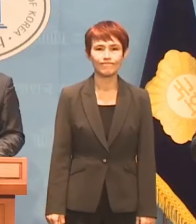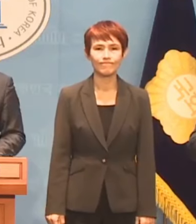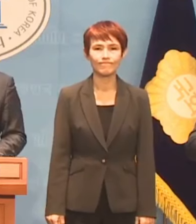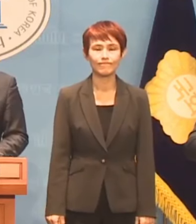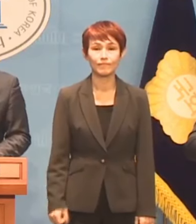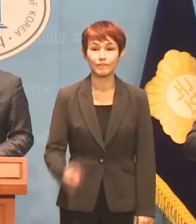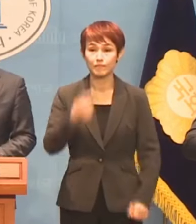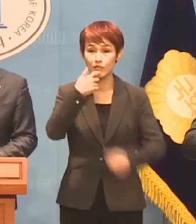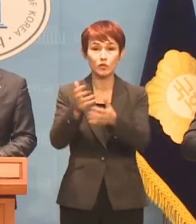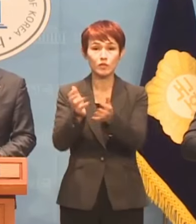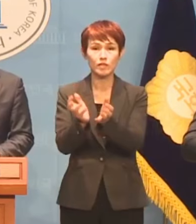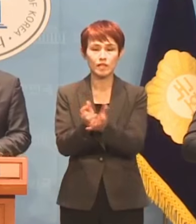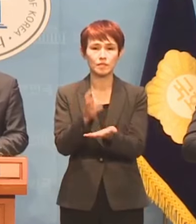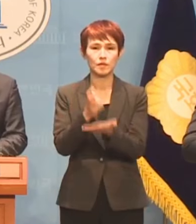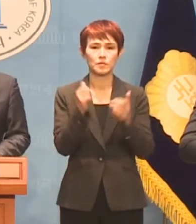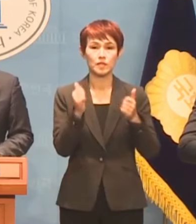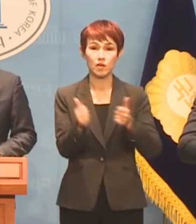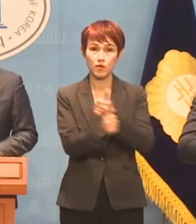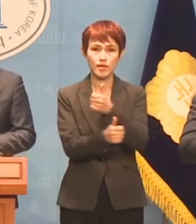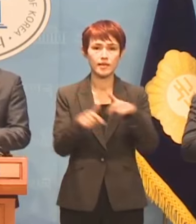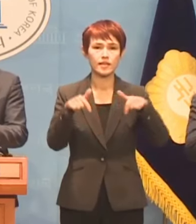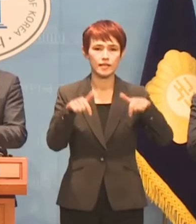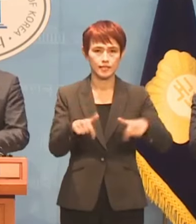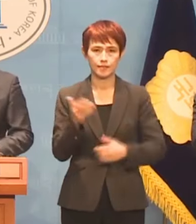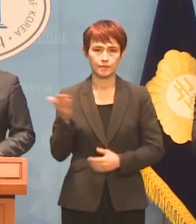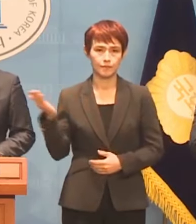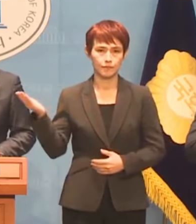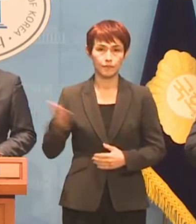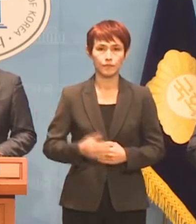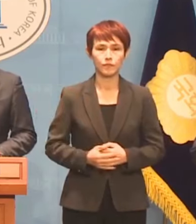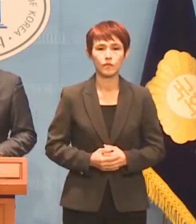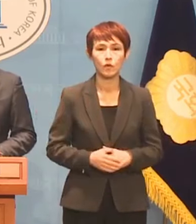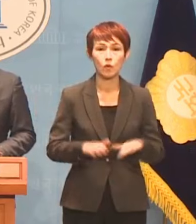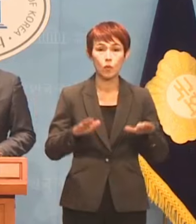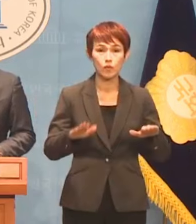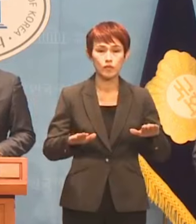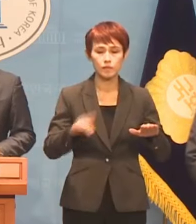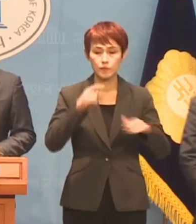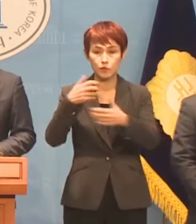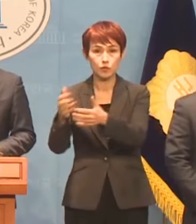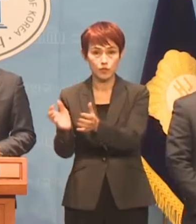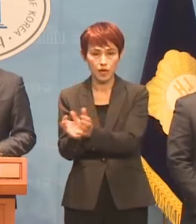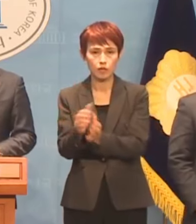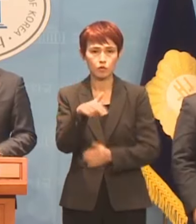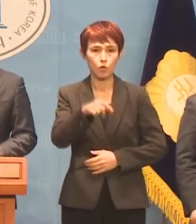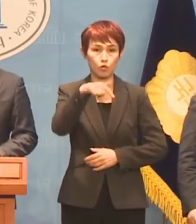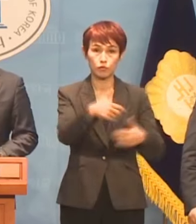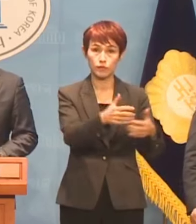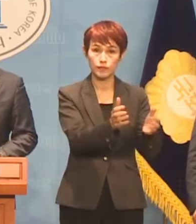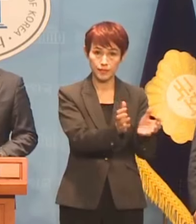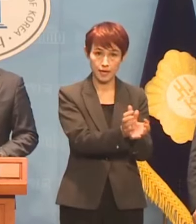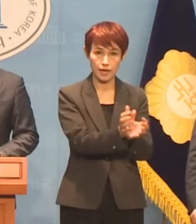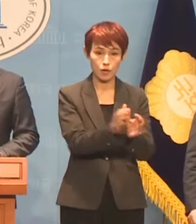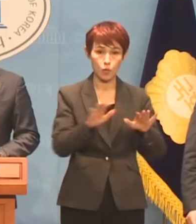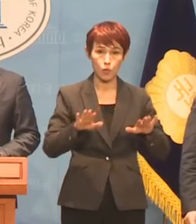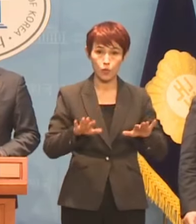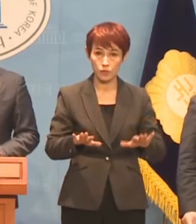예, 더불어민주당 법사위 간사 김승원 의원입니다. 오늘 더불어민주당과 조국혁신당은 함께